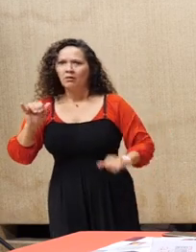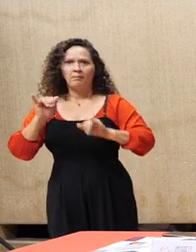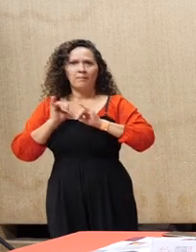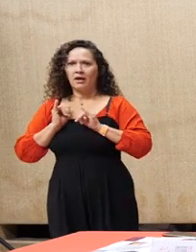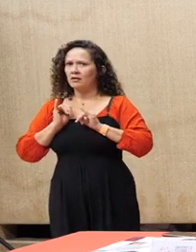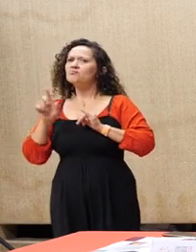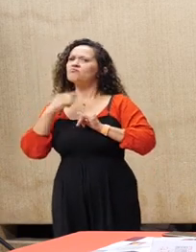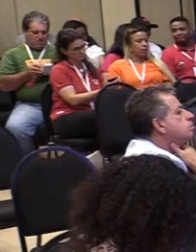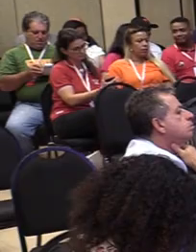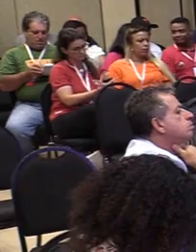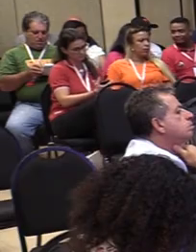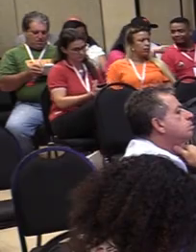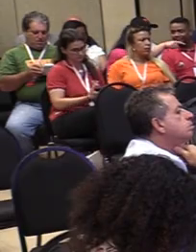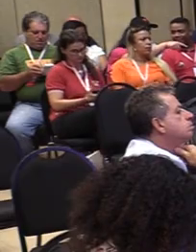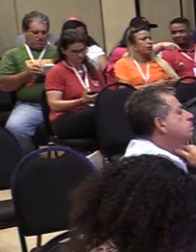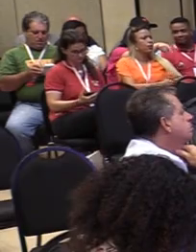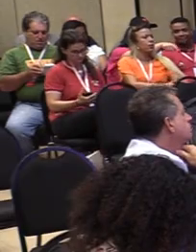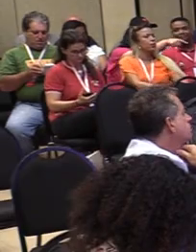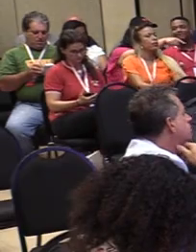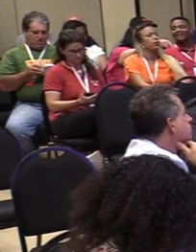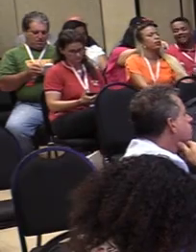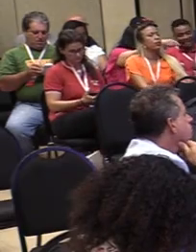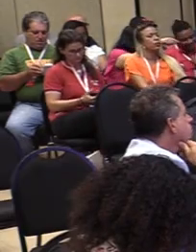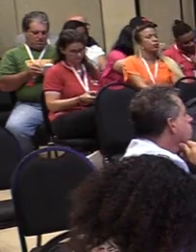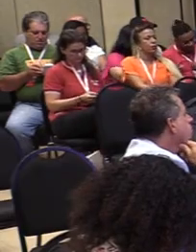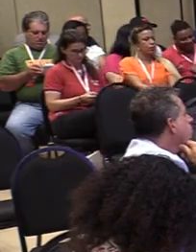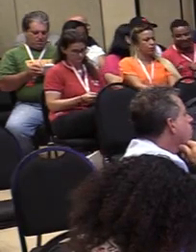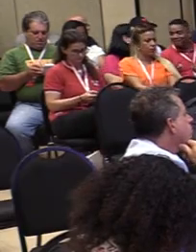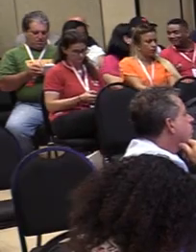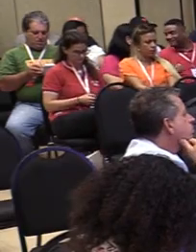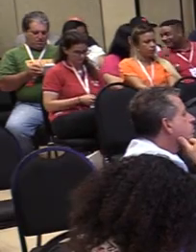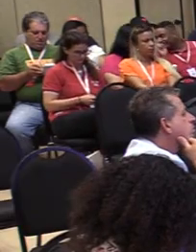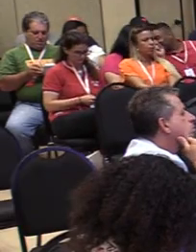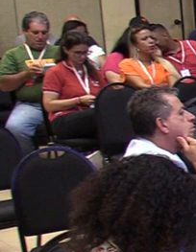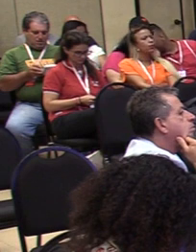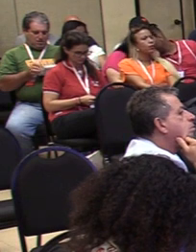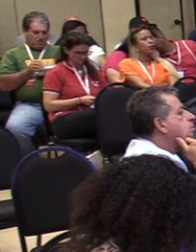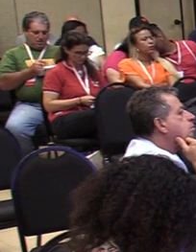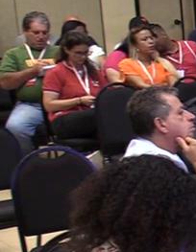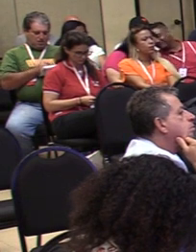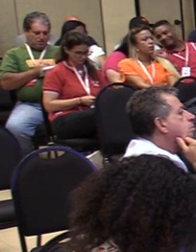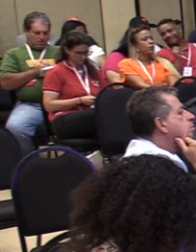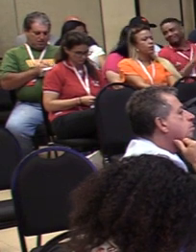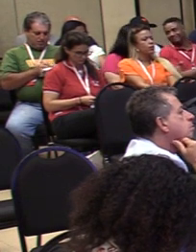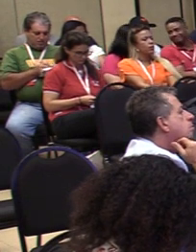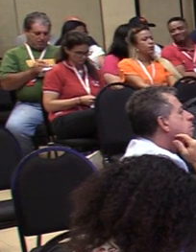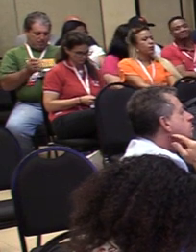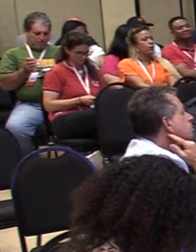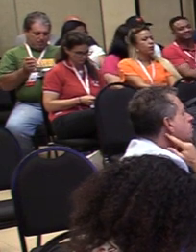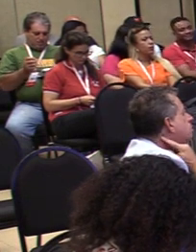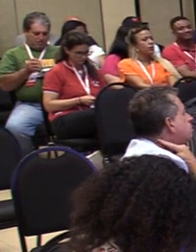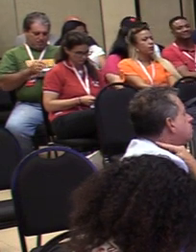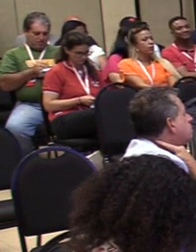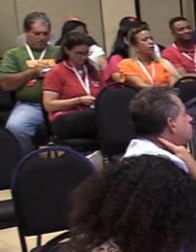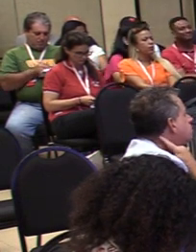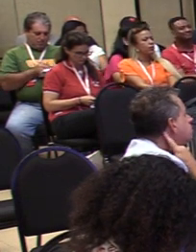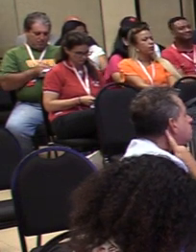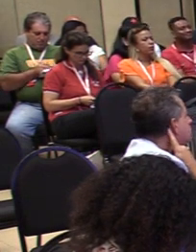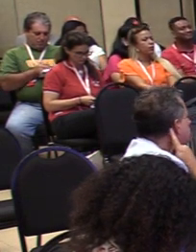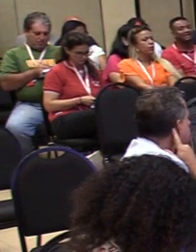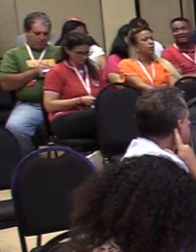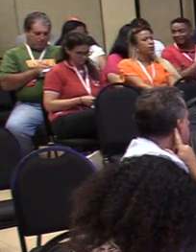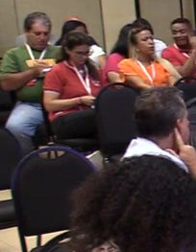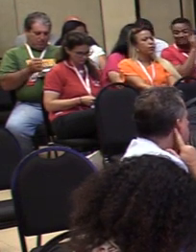indestrutível companheiro que sofreu um atentado também nesse assalto, né, Marcelo Horta, nosso coordenador de Segurança Pública em Minas Gerais,